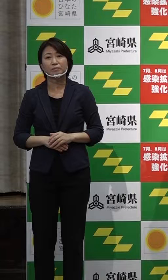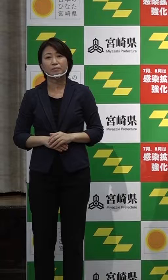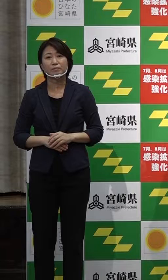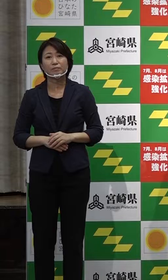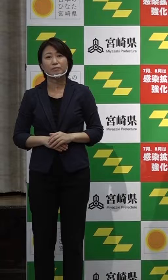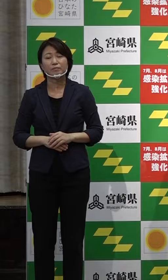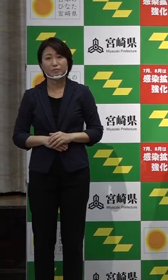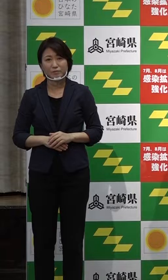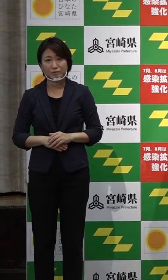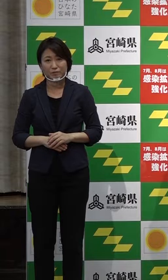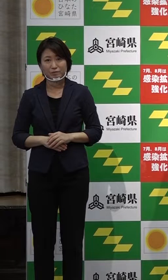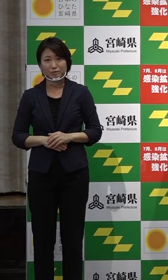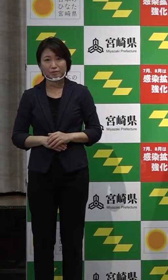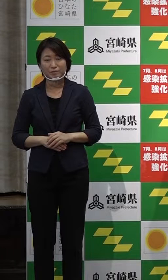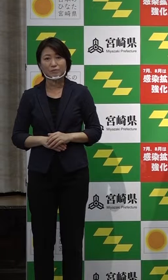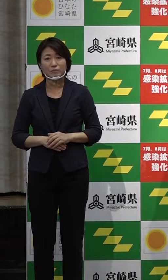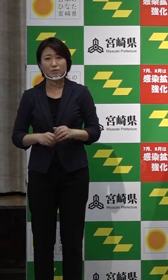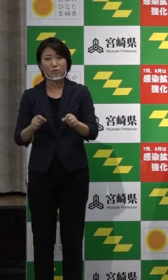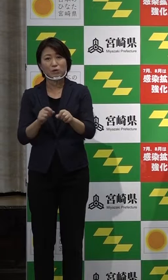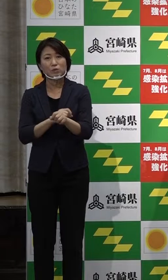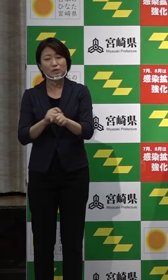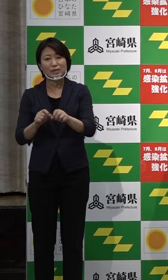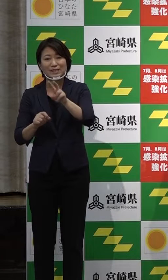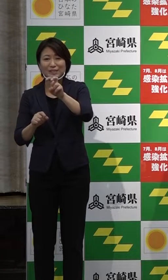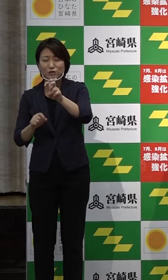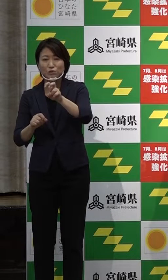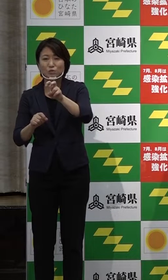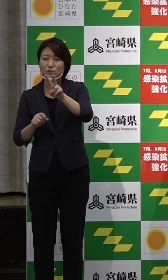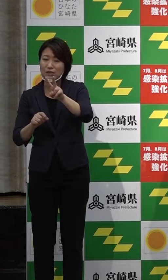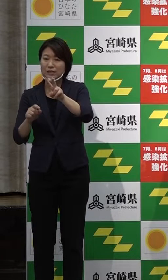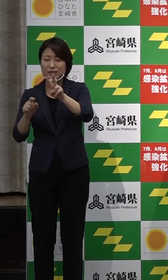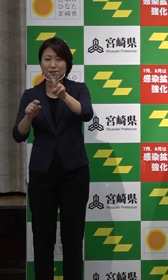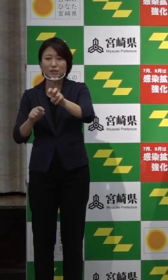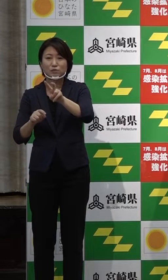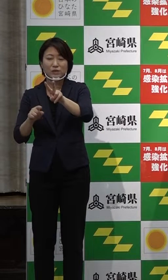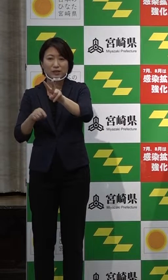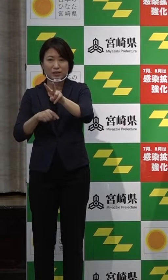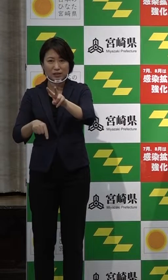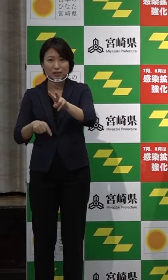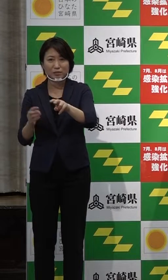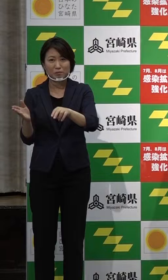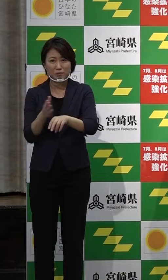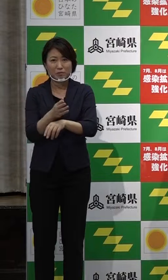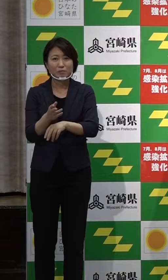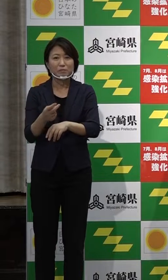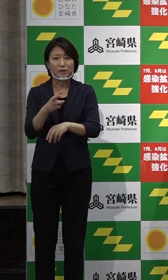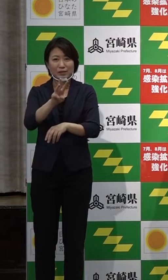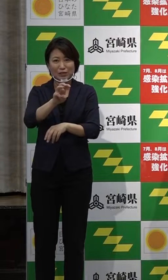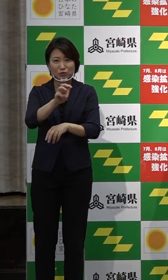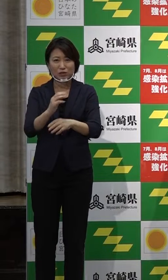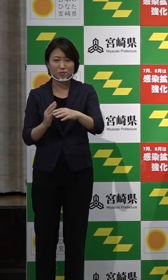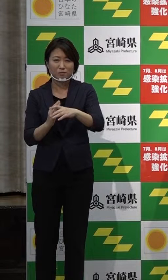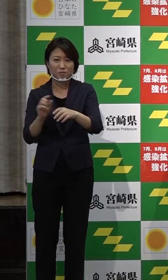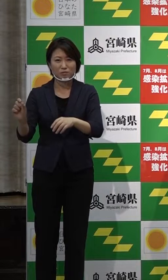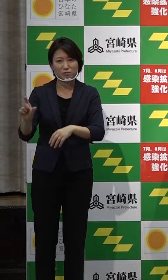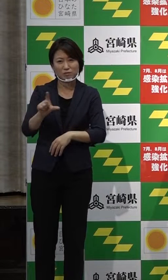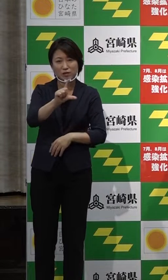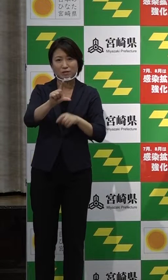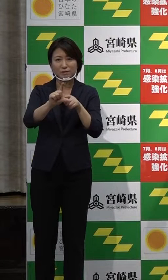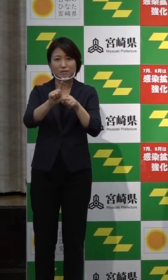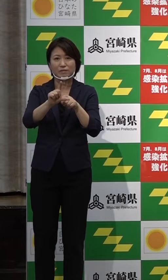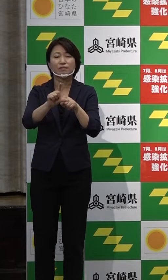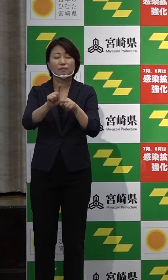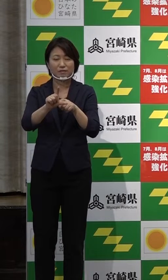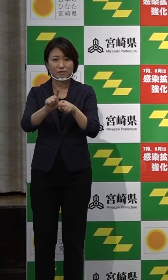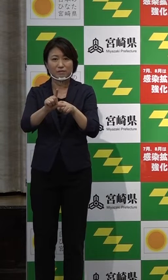この2桁特に22、それから30人台ということで、ググッと増えたという状況であろうかと思います